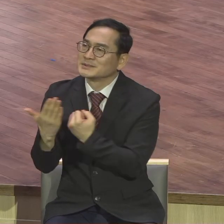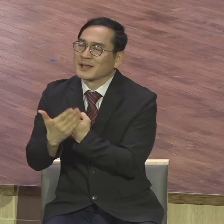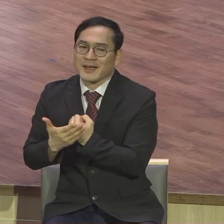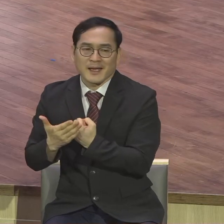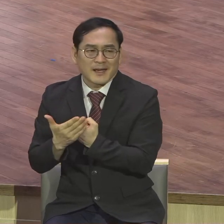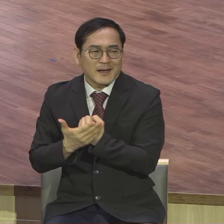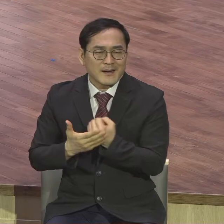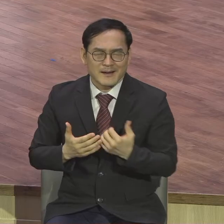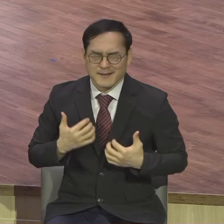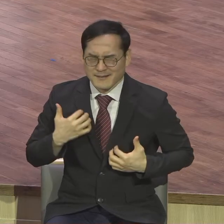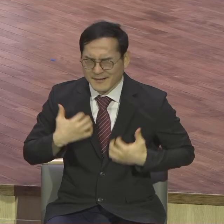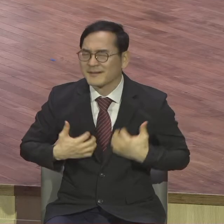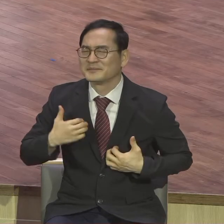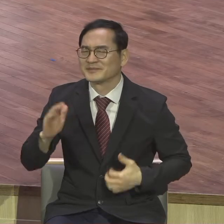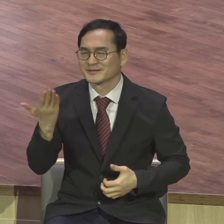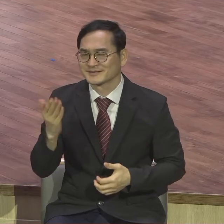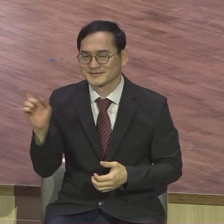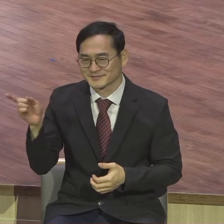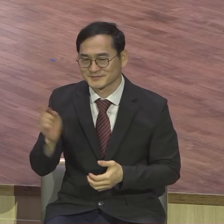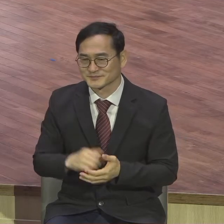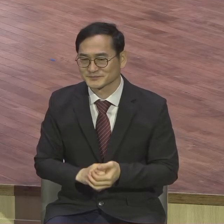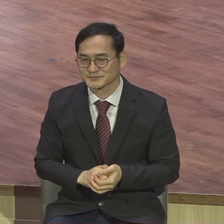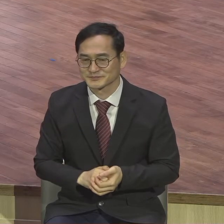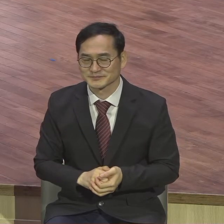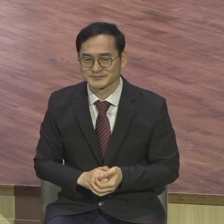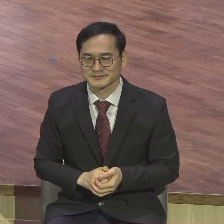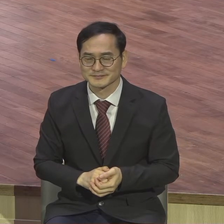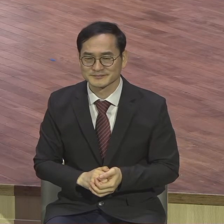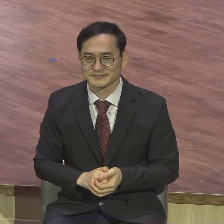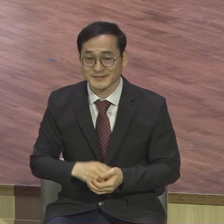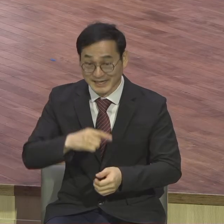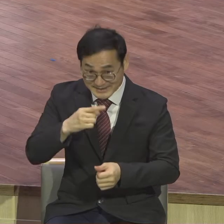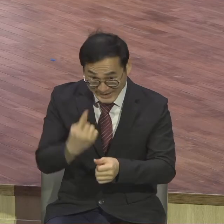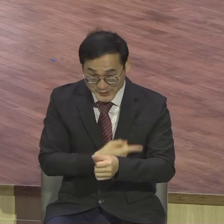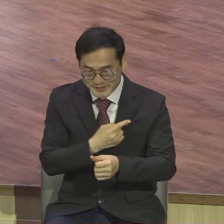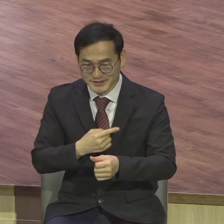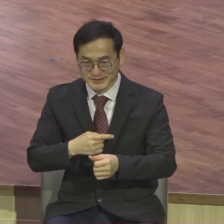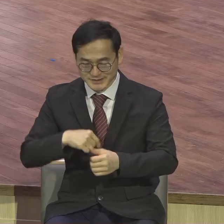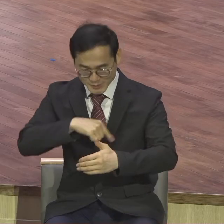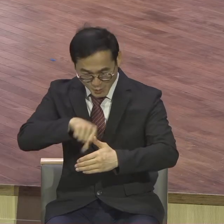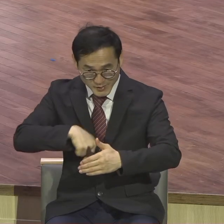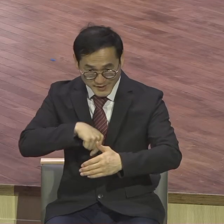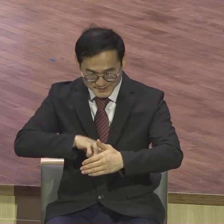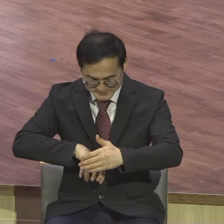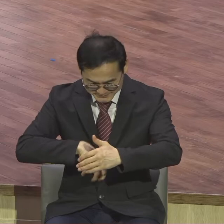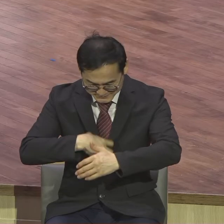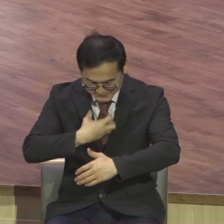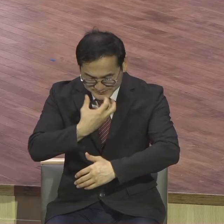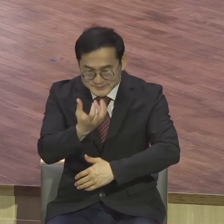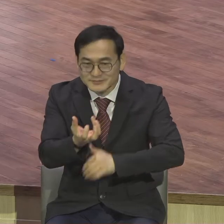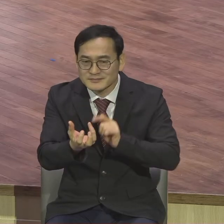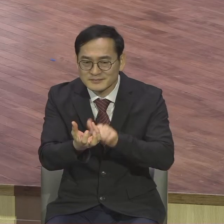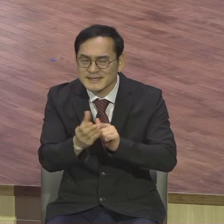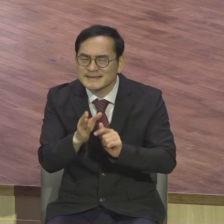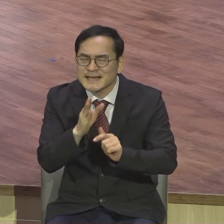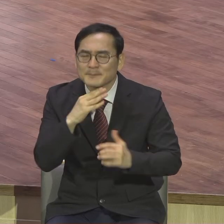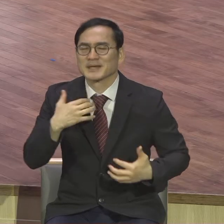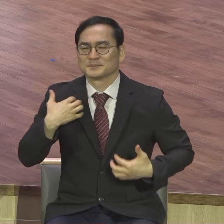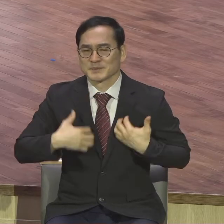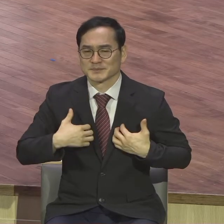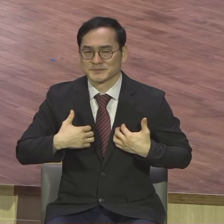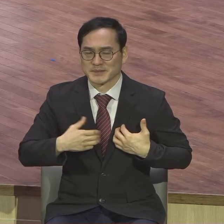이렇게 되면 자연스럽게 되면 내면 속에 뭐가 나옵니까? 내면 속에 바울이 말했죠. 참 기쁨, 참